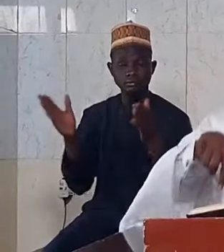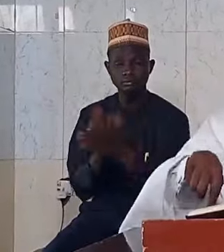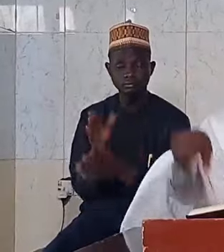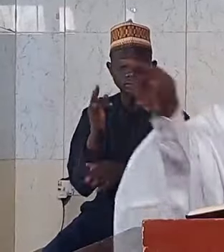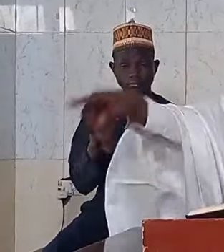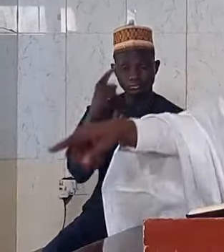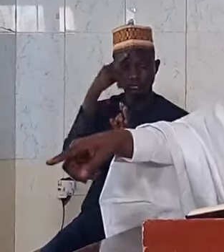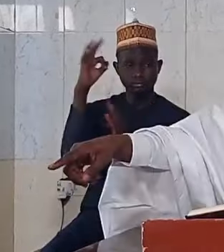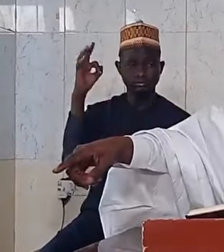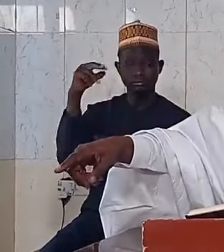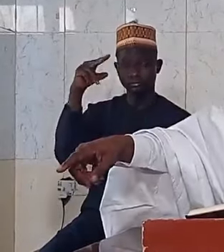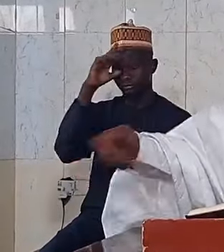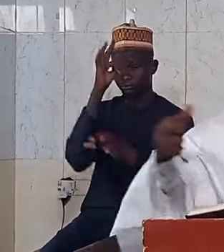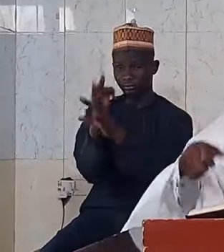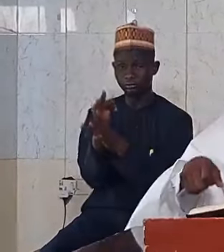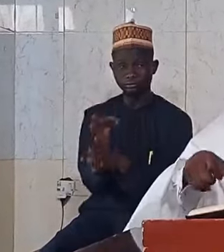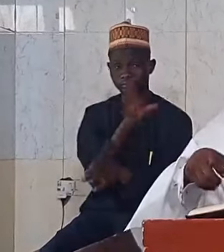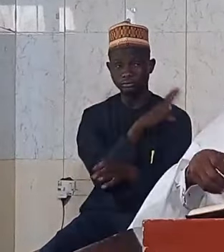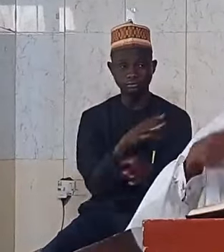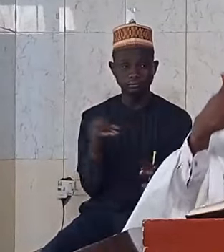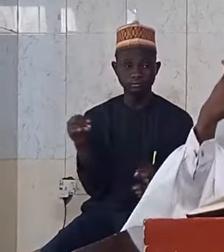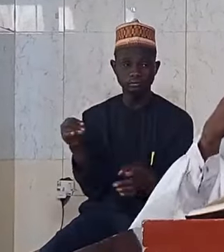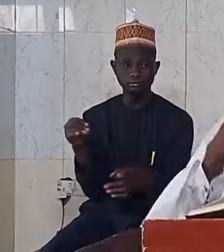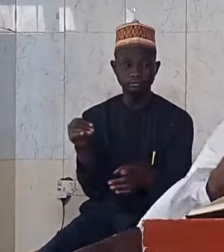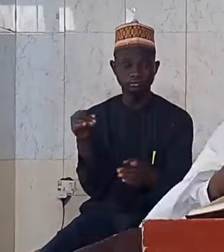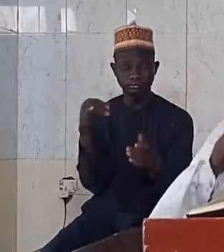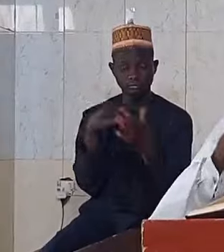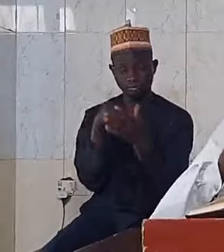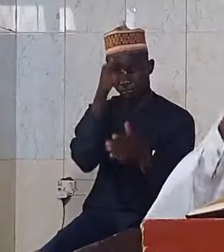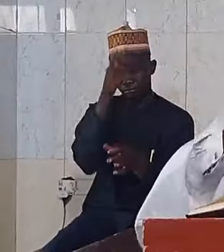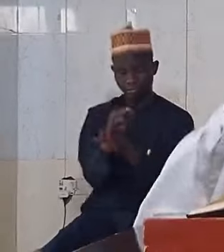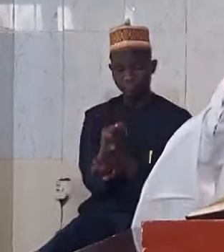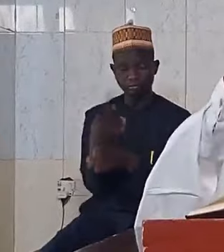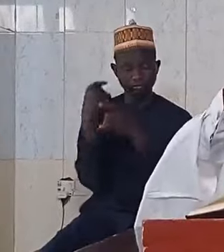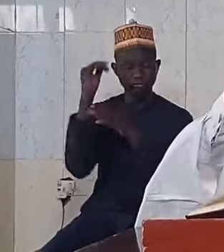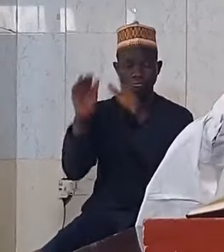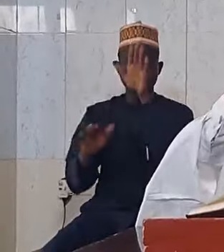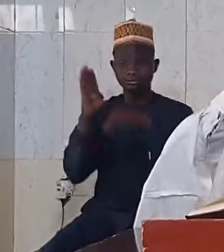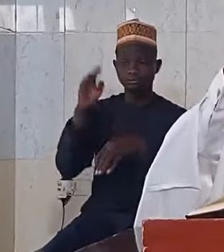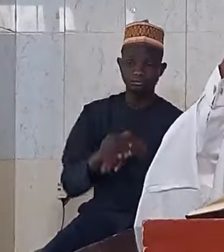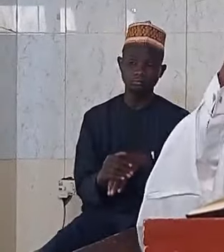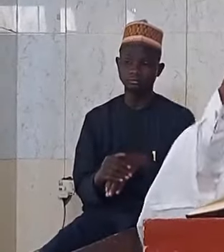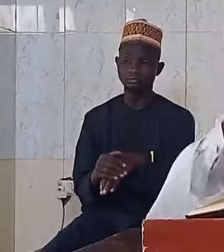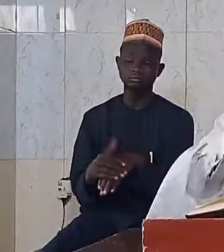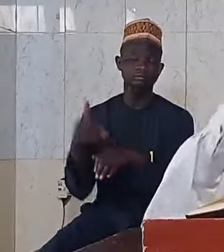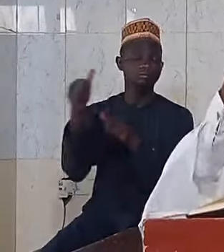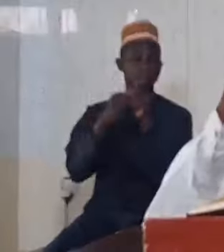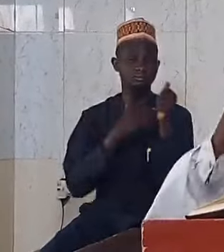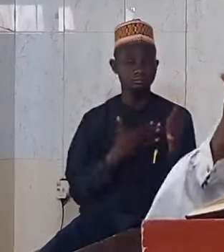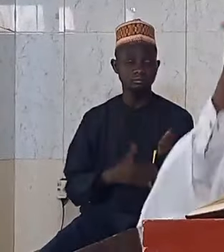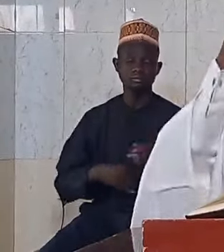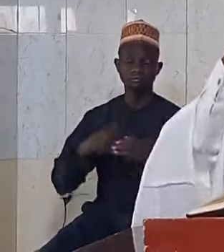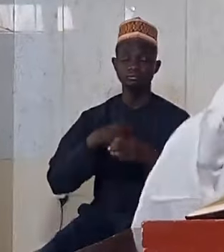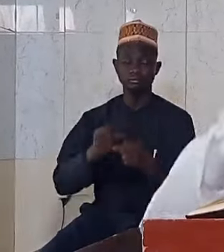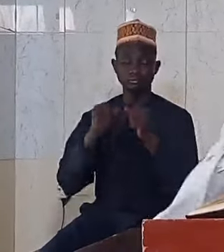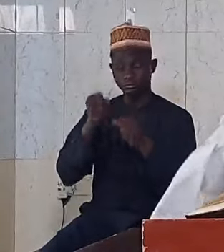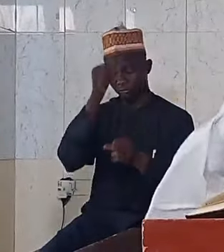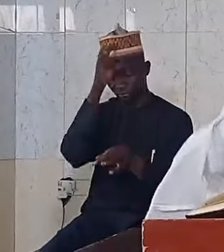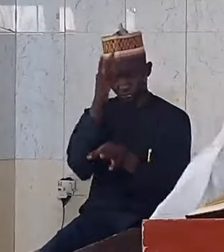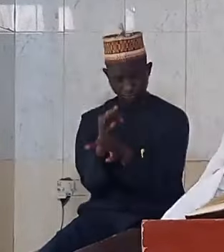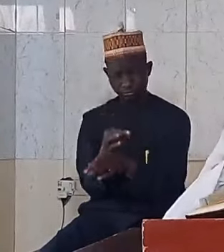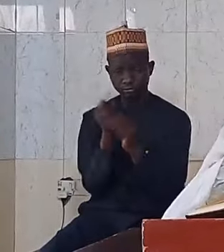jihadin nan imanin ne kuma shi kansa imanin tun da hawa ne to duk wanda imanin sa yafi na